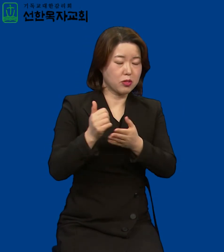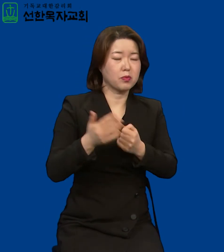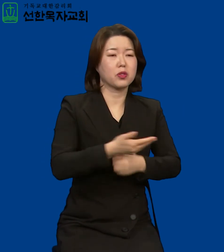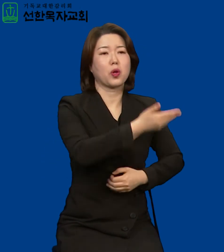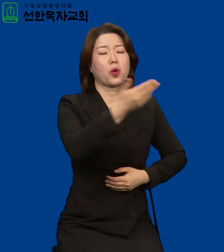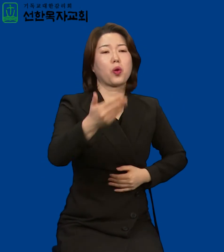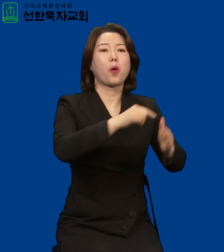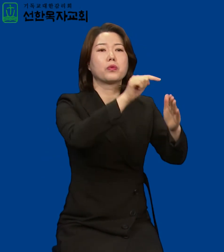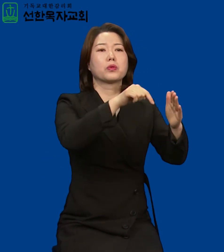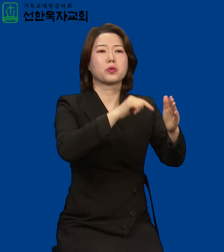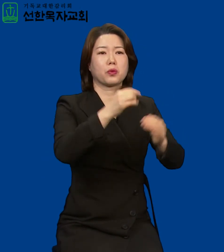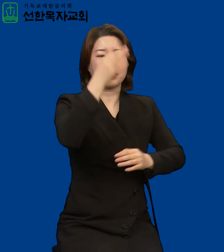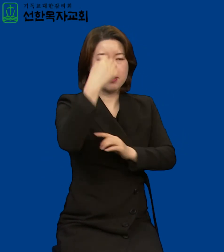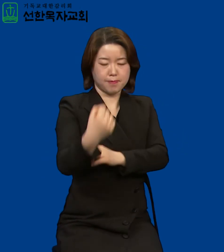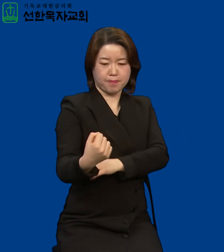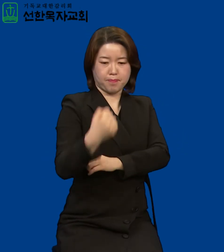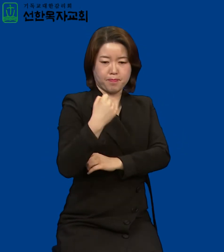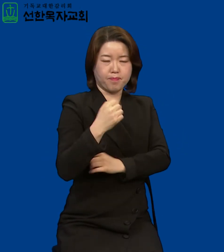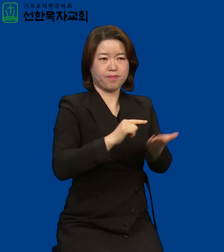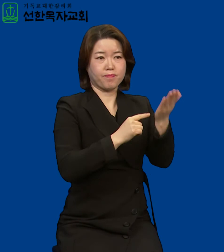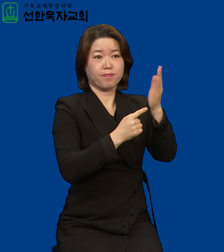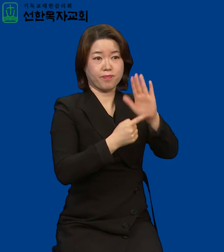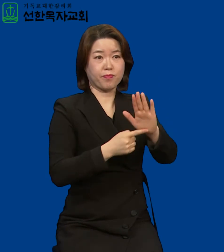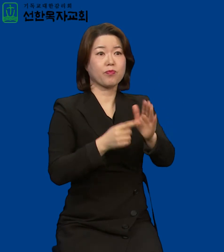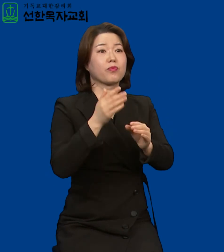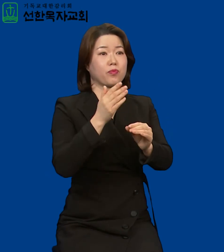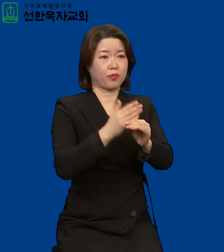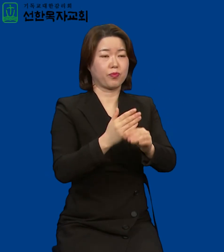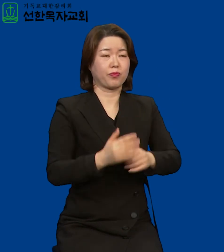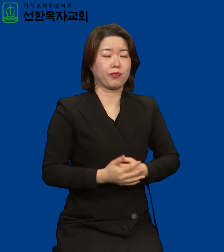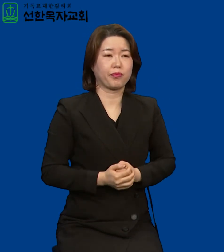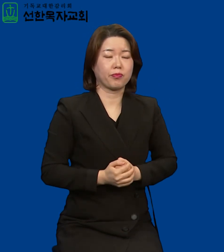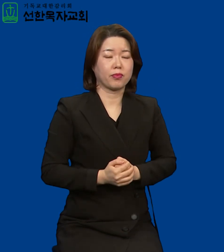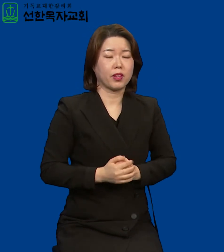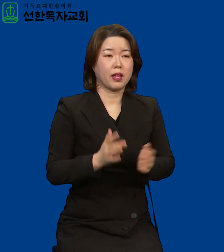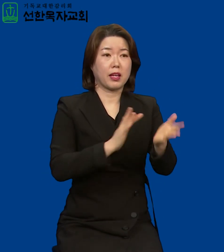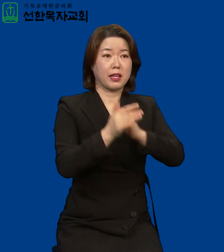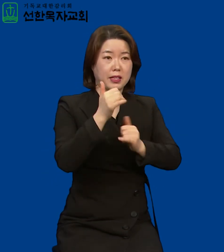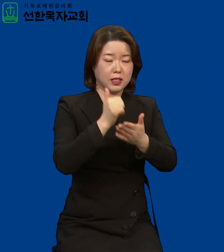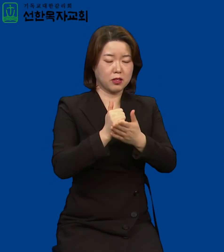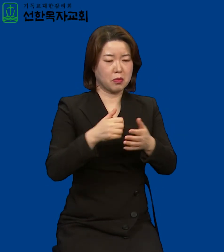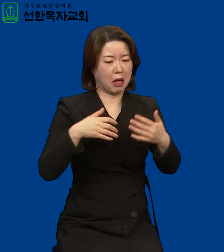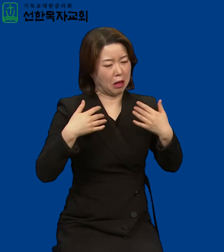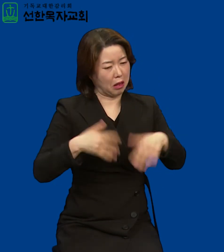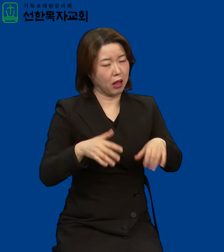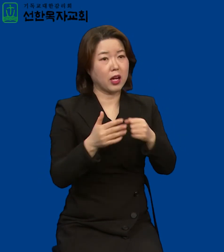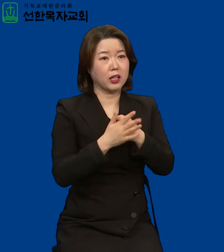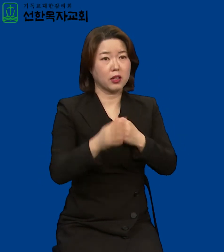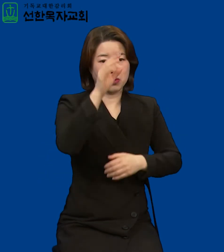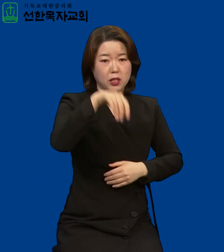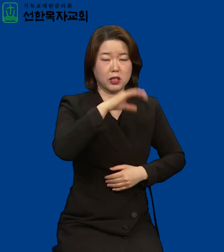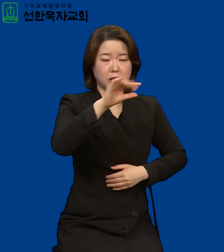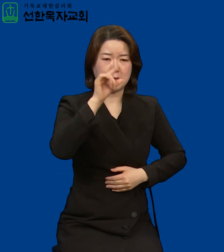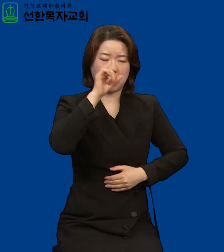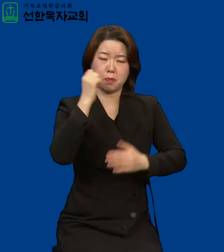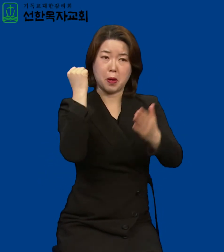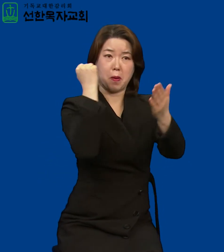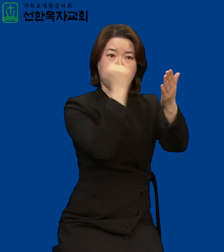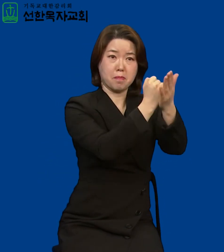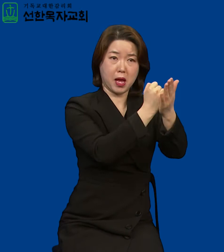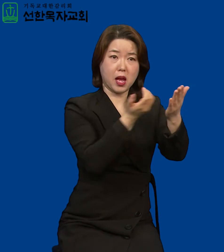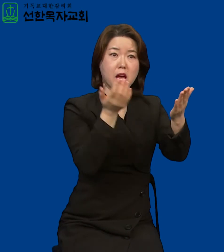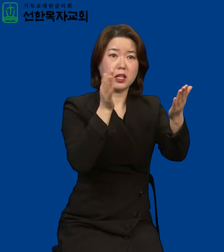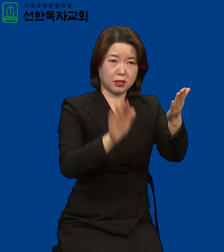가운데서 능력을 떨치시는 분입니다. 그분은 약하셔서 십자가에 못 박혀